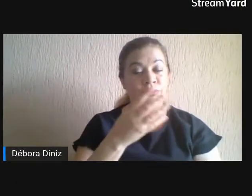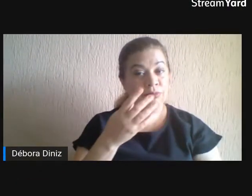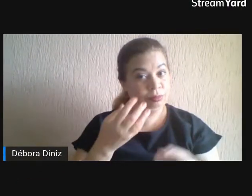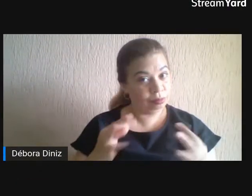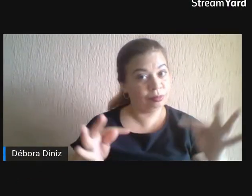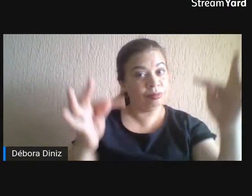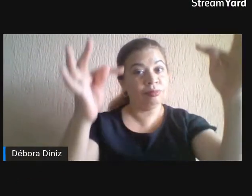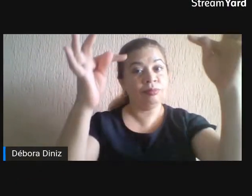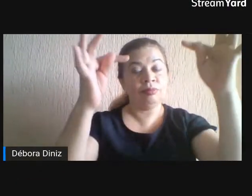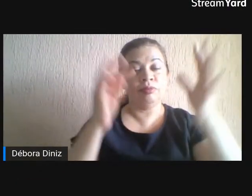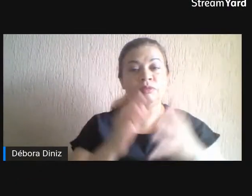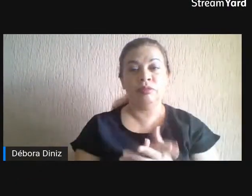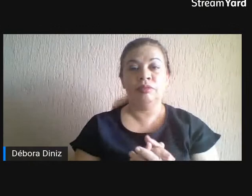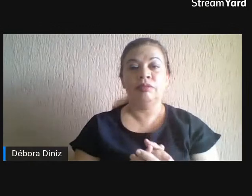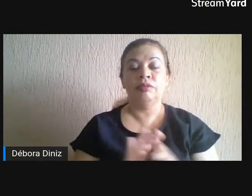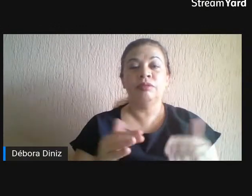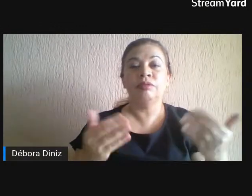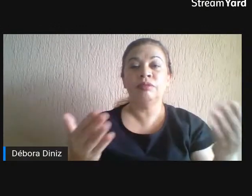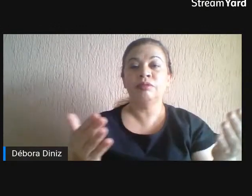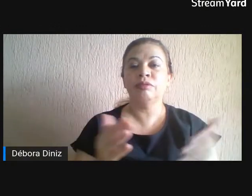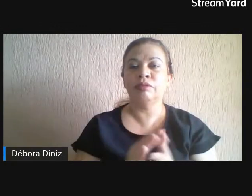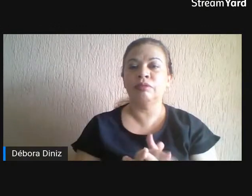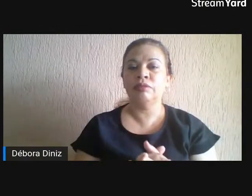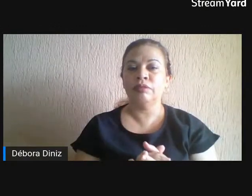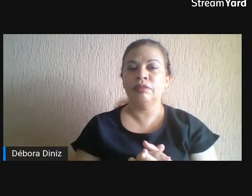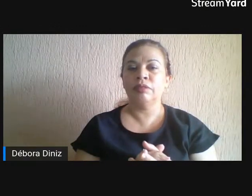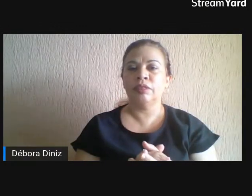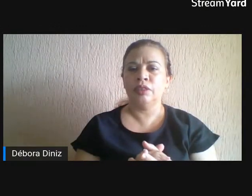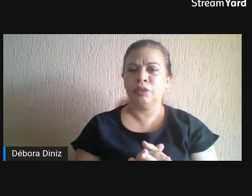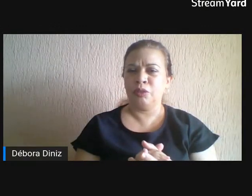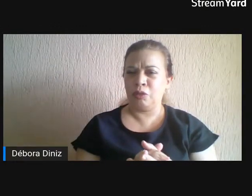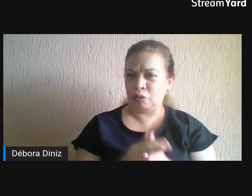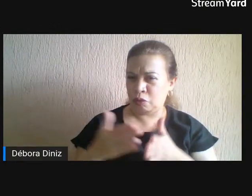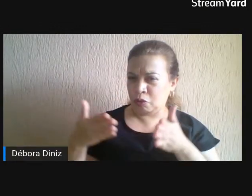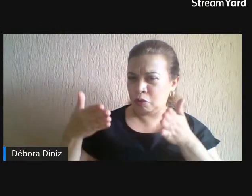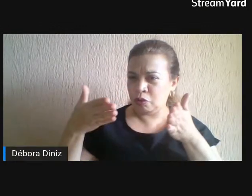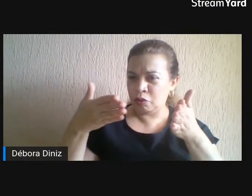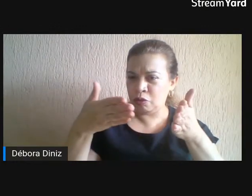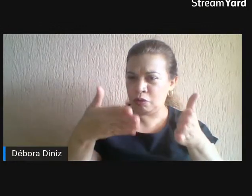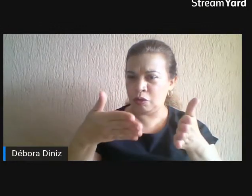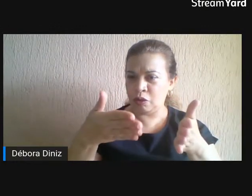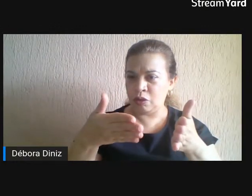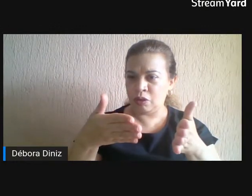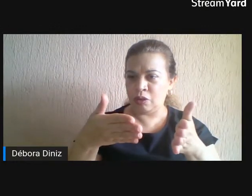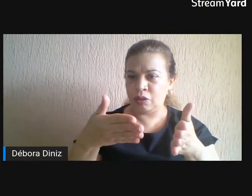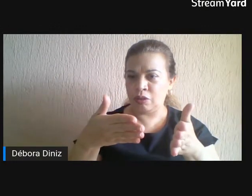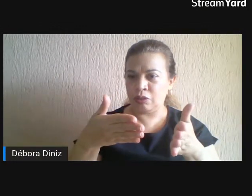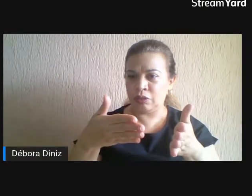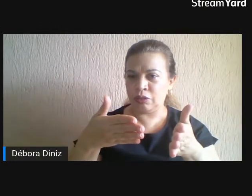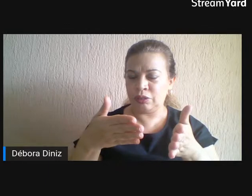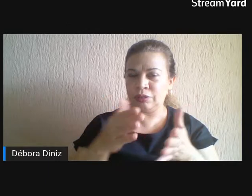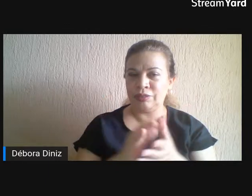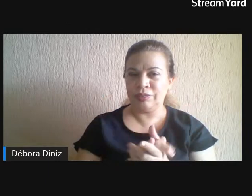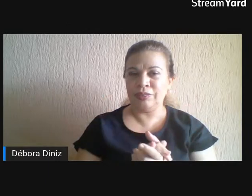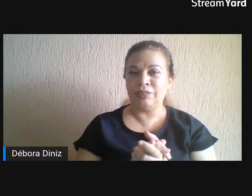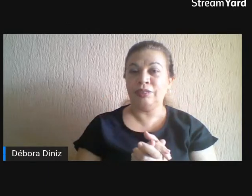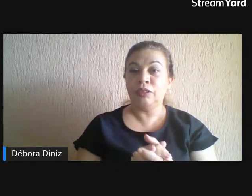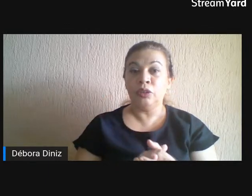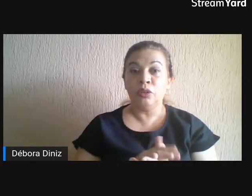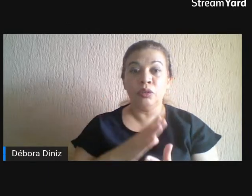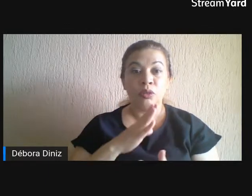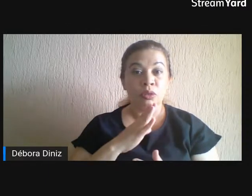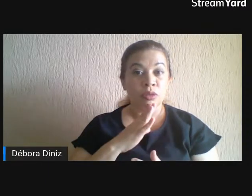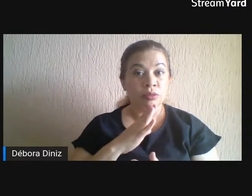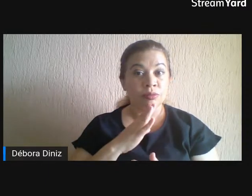tecnológica. Então, eu me refiro a isso, porque quando eu digo que os conhecimentos com